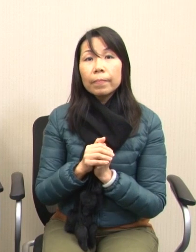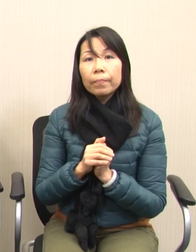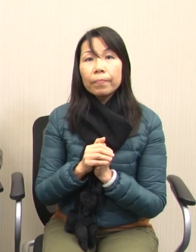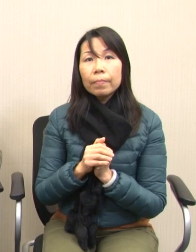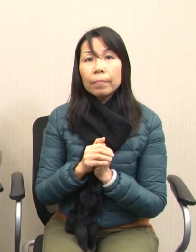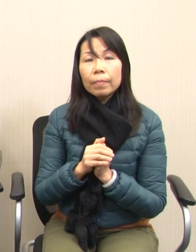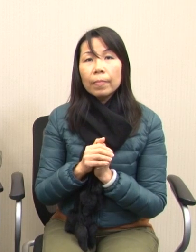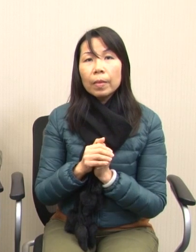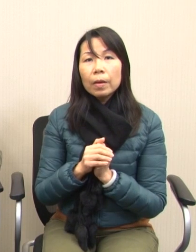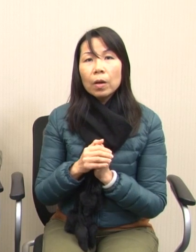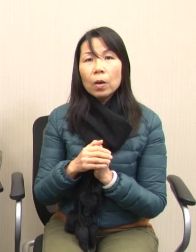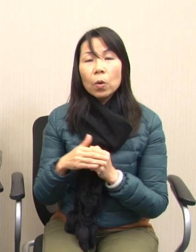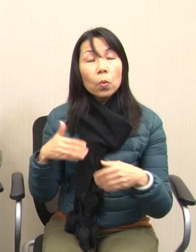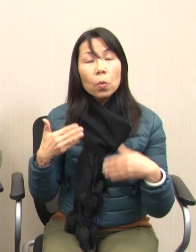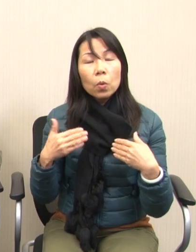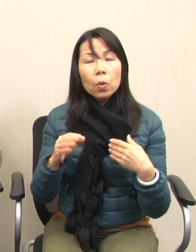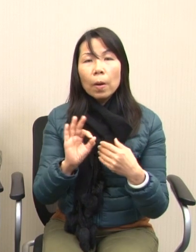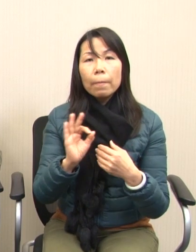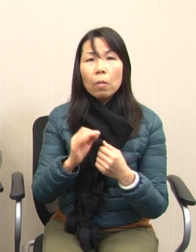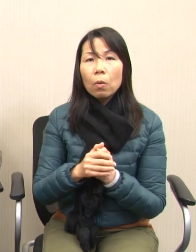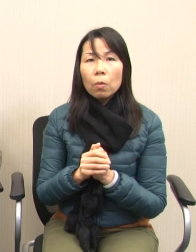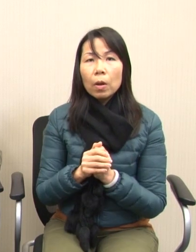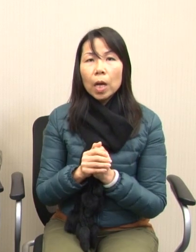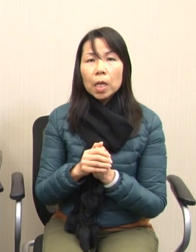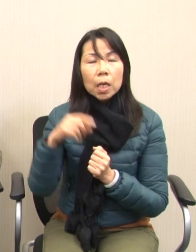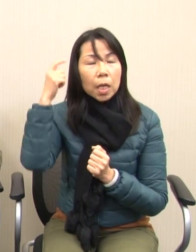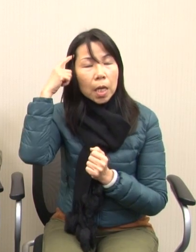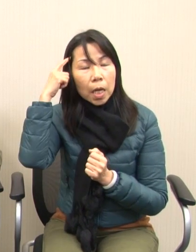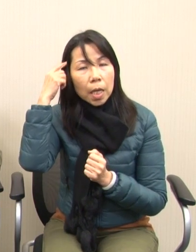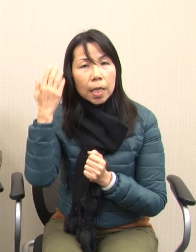好再還啊，飲水思